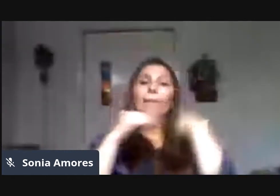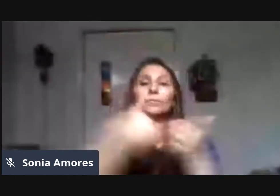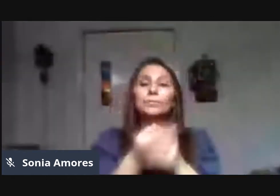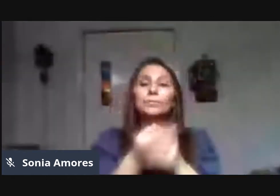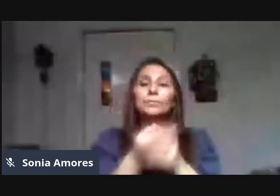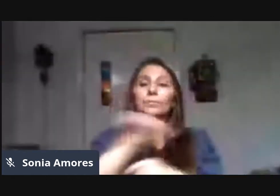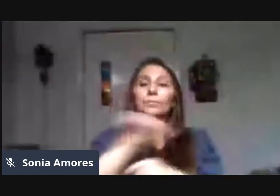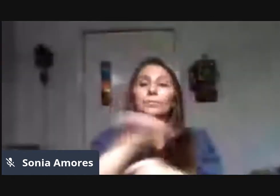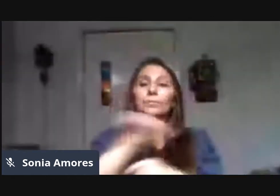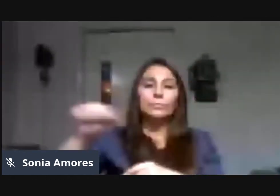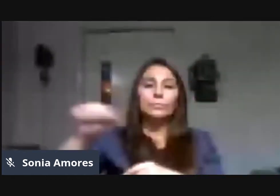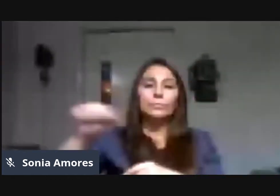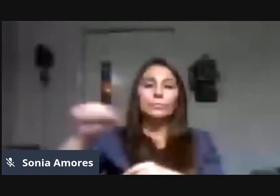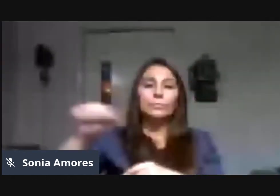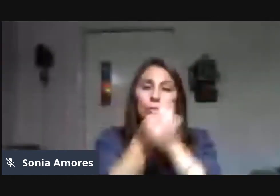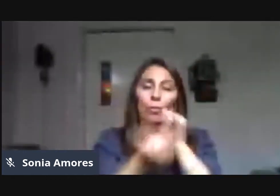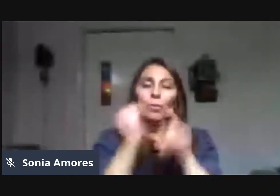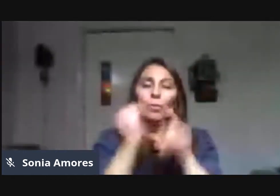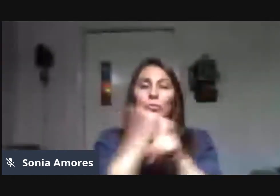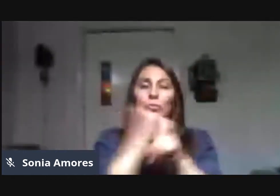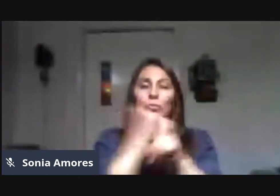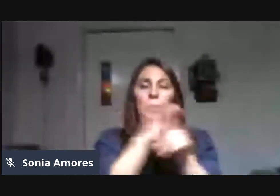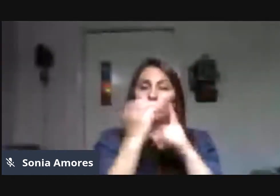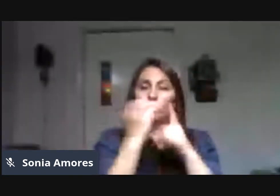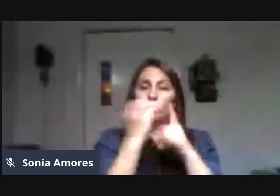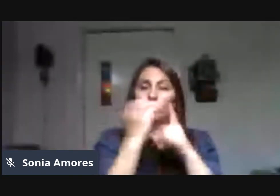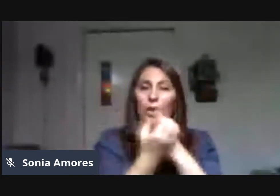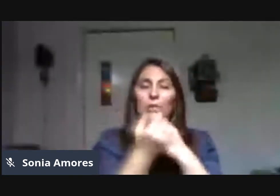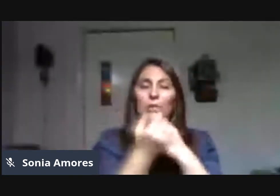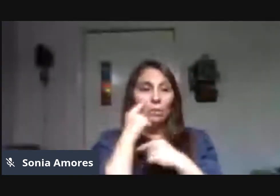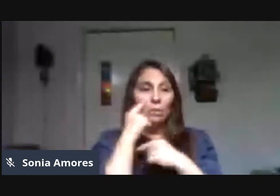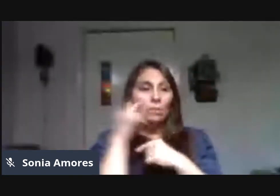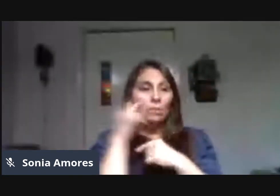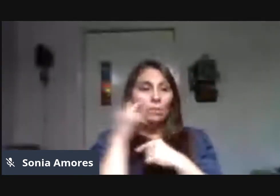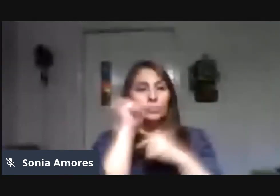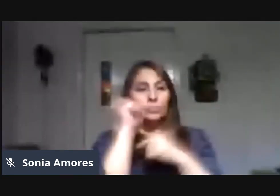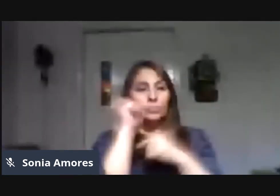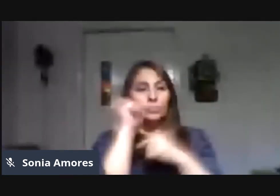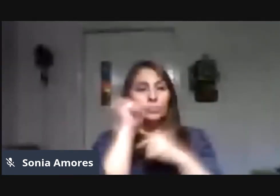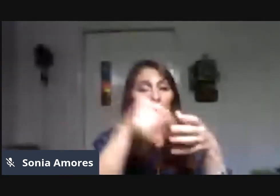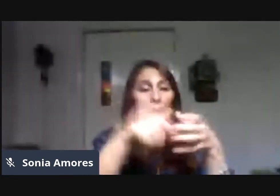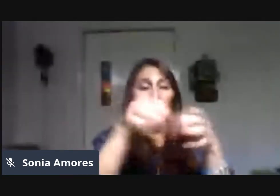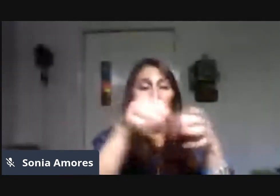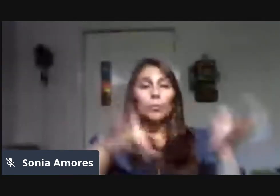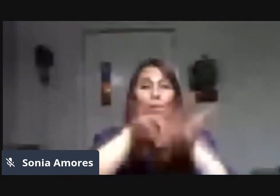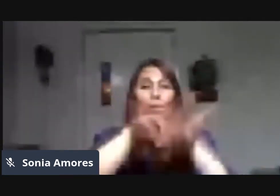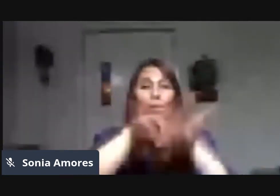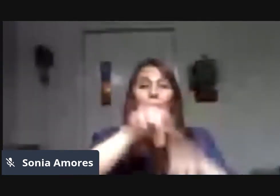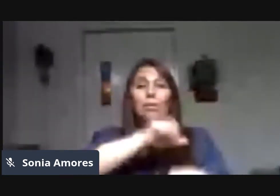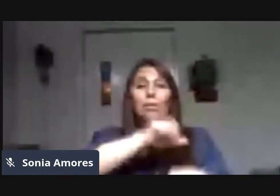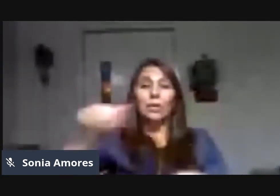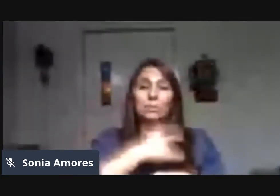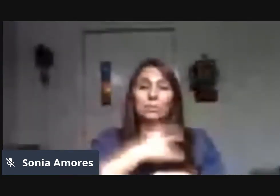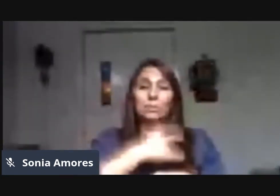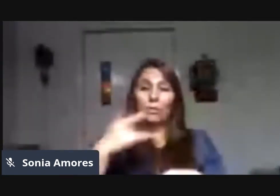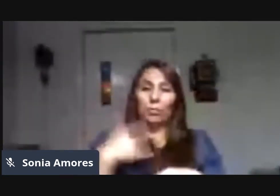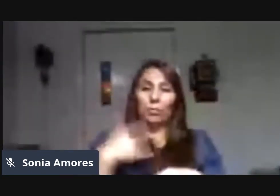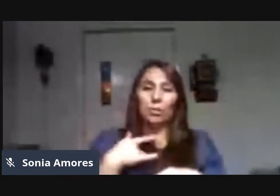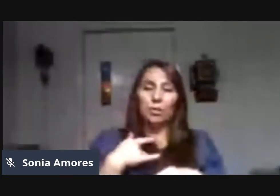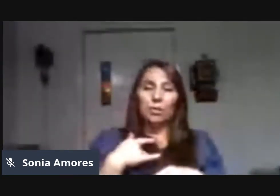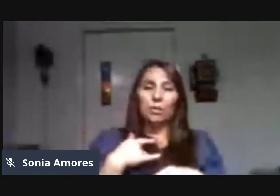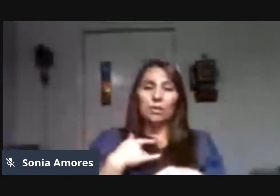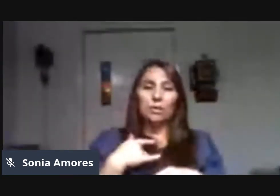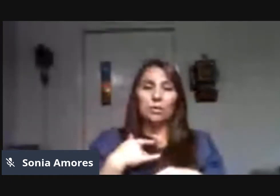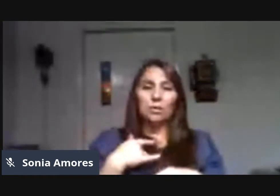económicos, sociales y culturales donde se puede agrupar el derecho a la salud, ¿sí?, considerado un derecho